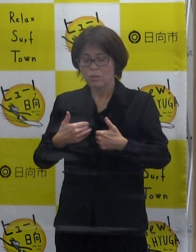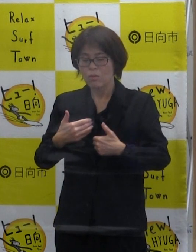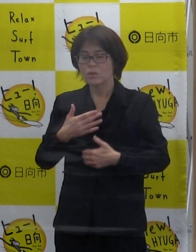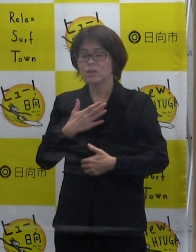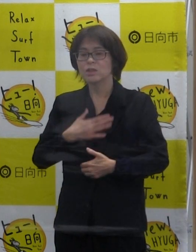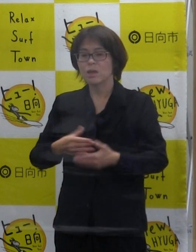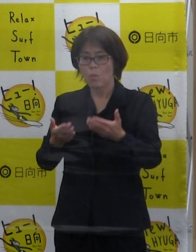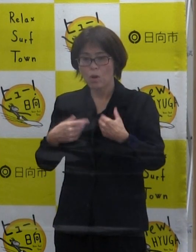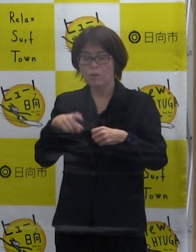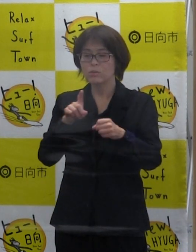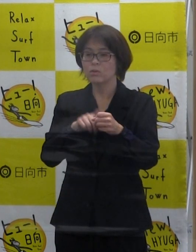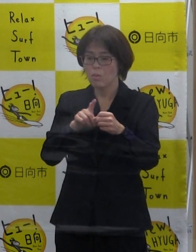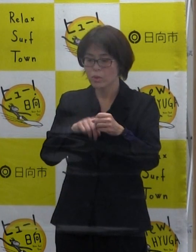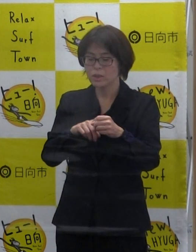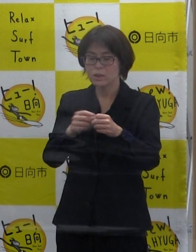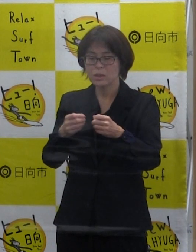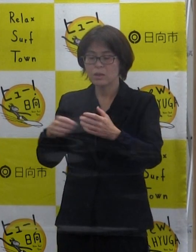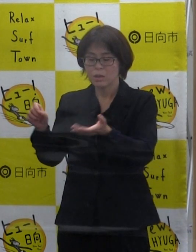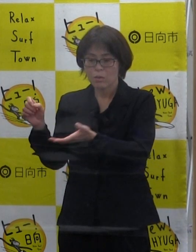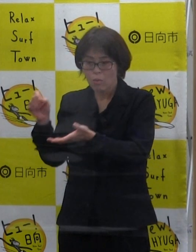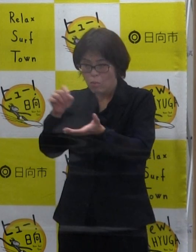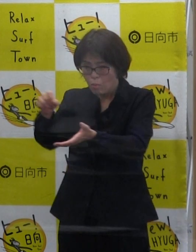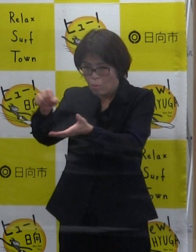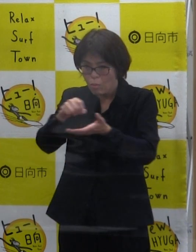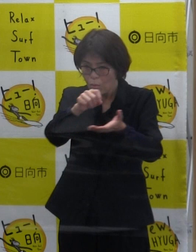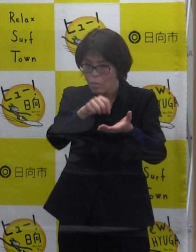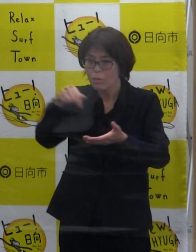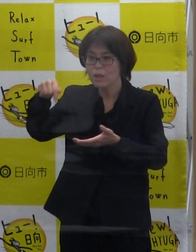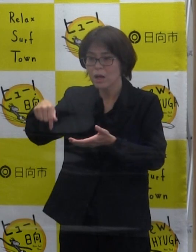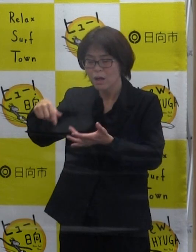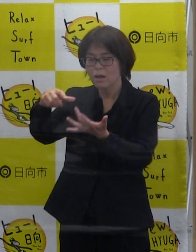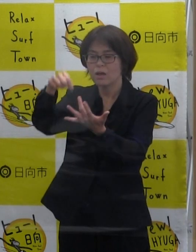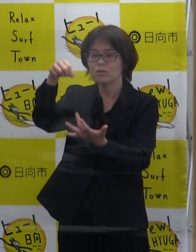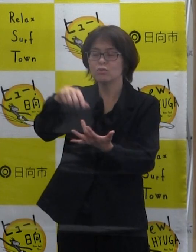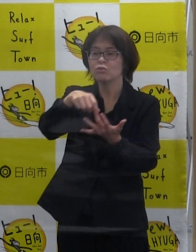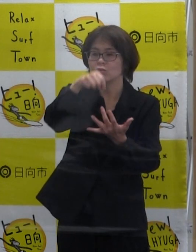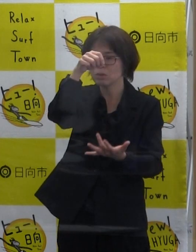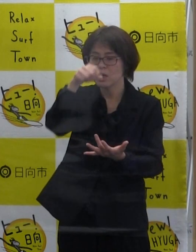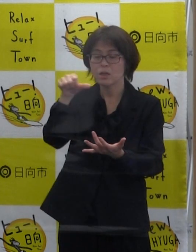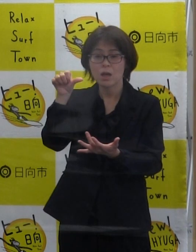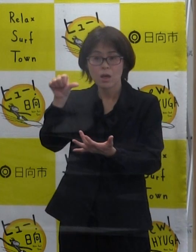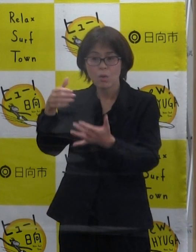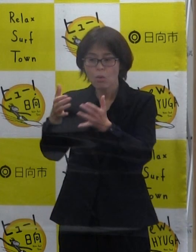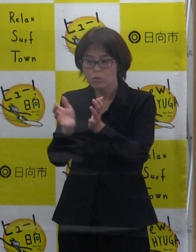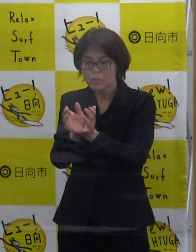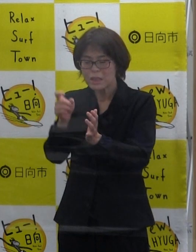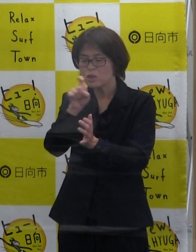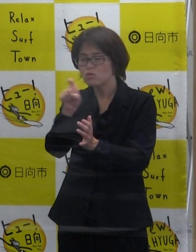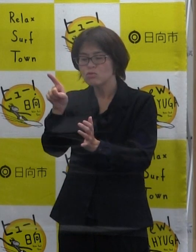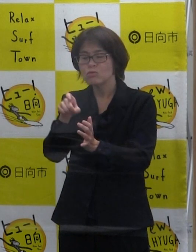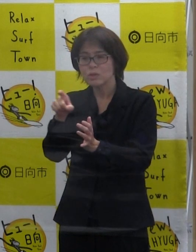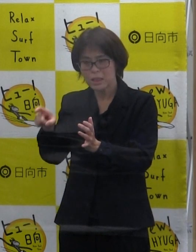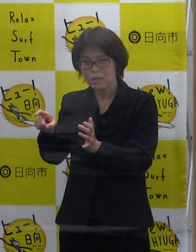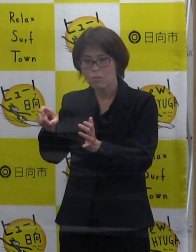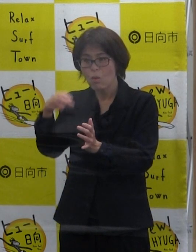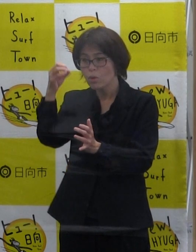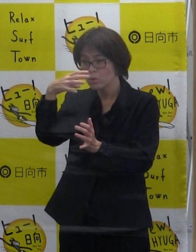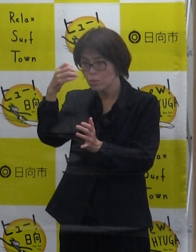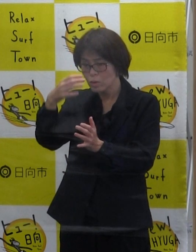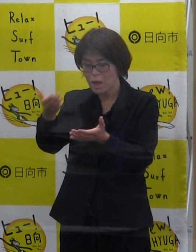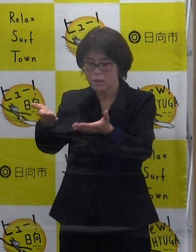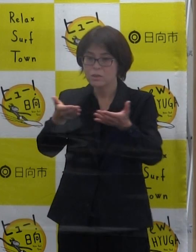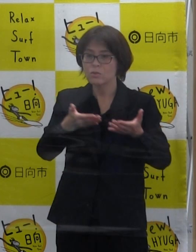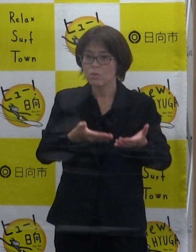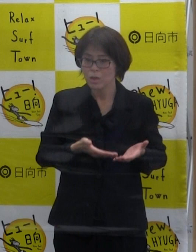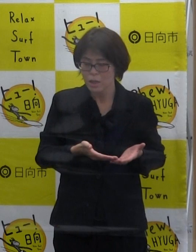ともに、全国の投稿者の中から抽選で5組10名様を日向へ招待